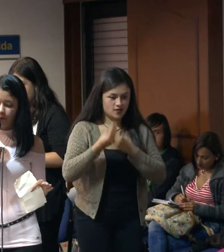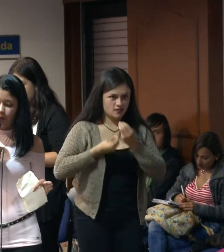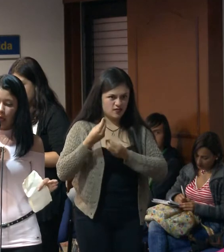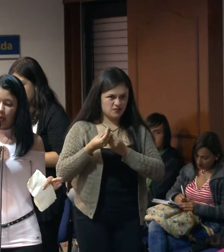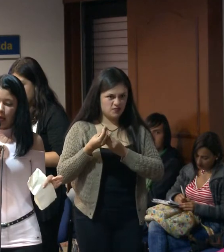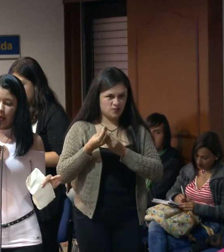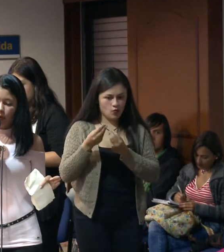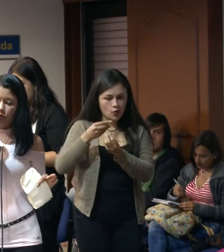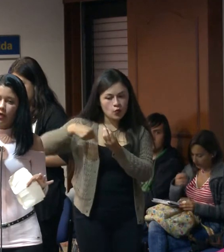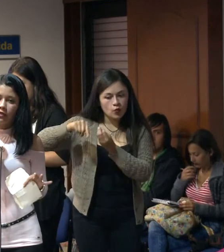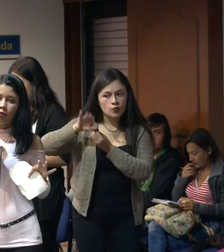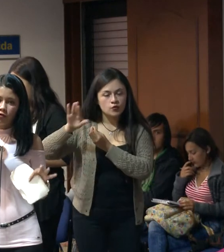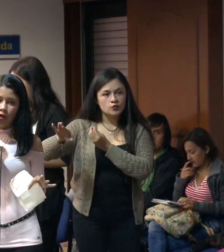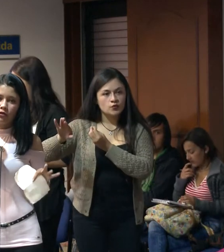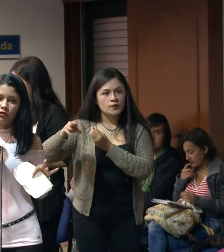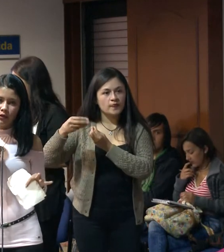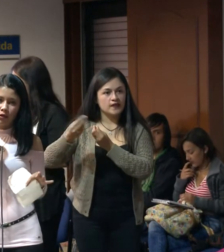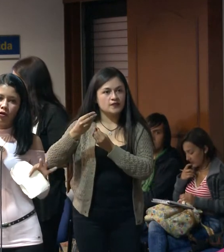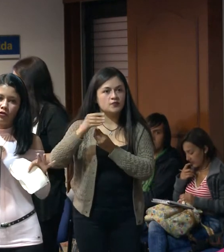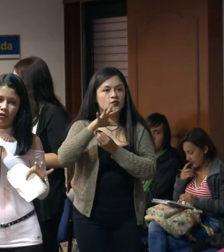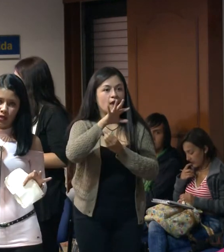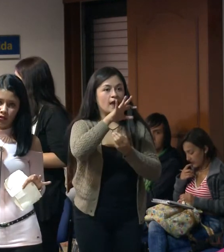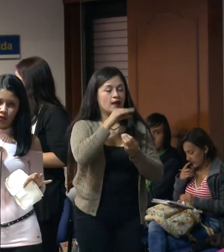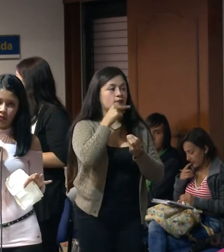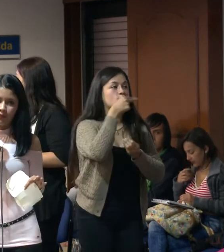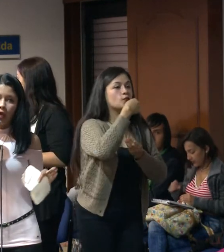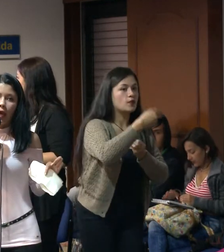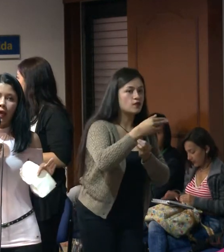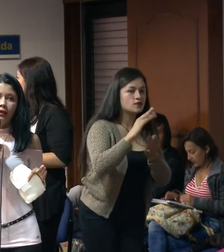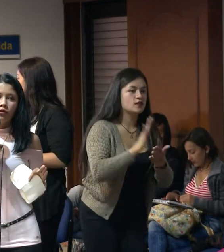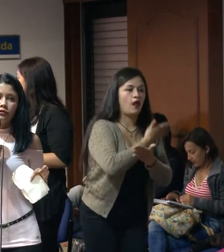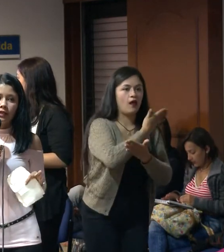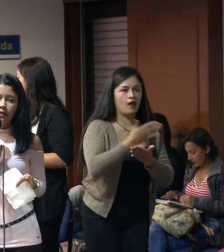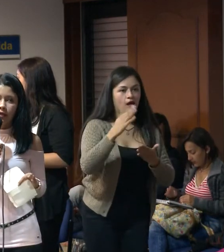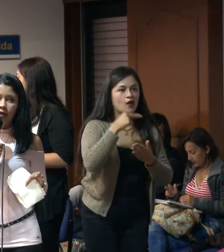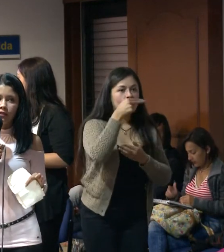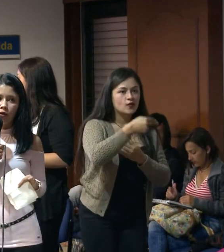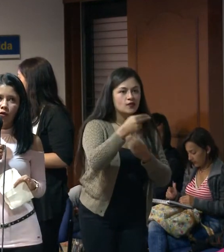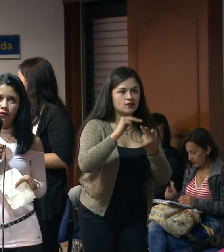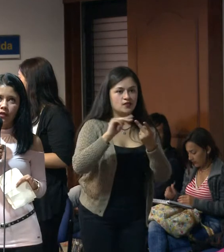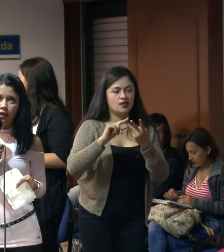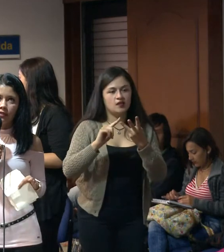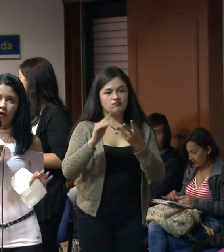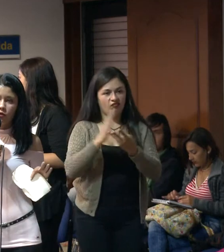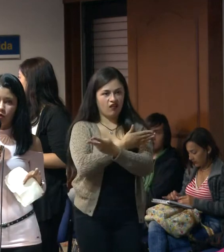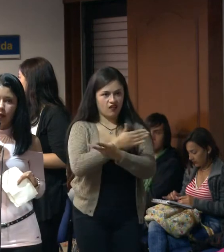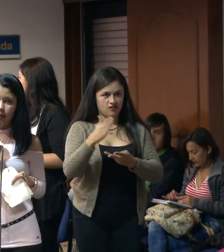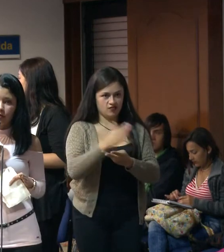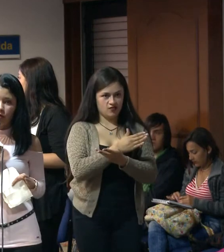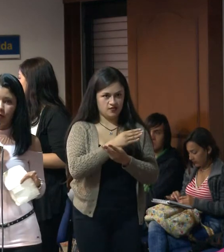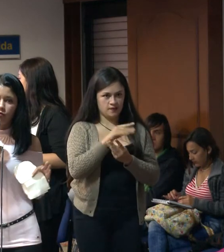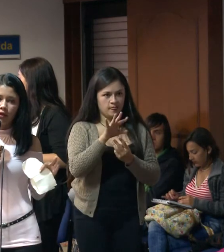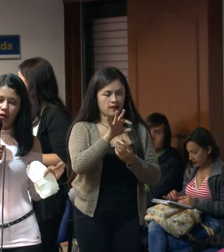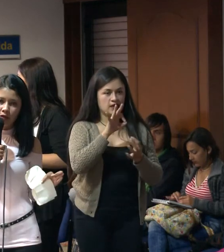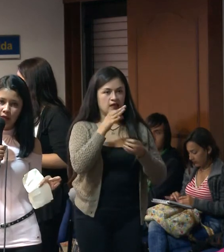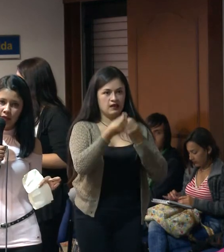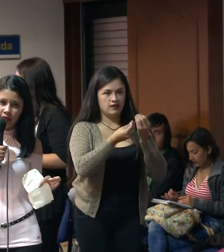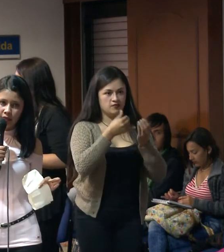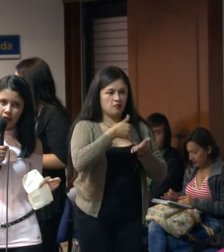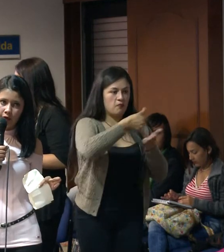fue, utilizamos cuentos, canticuentos y canciones. Entonces, se realizaron dos planeaciones,